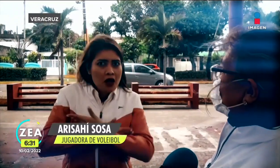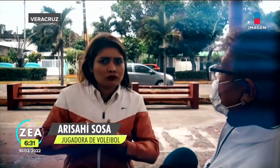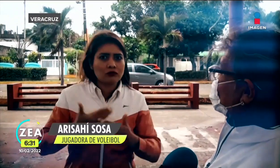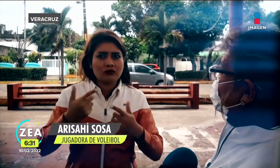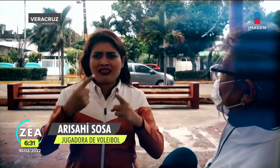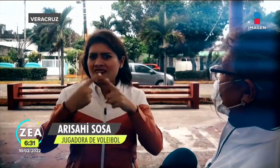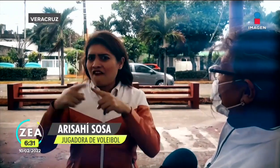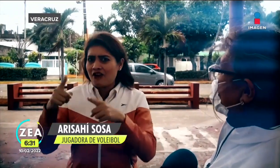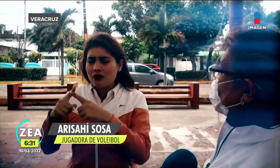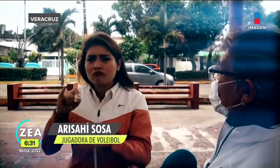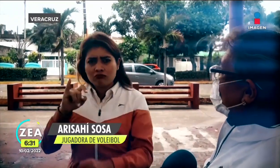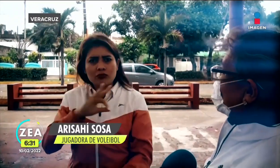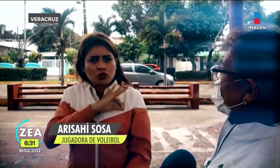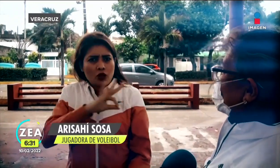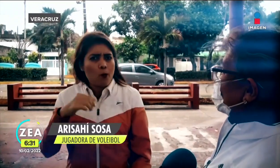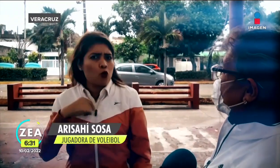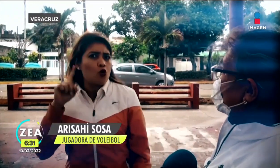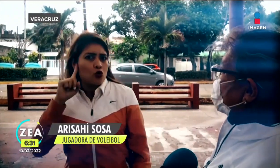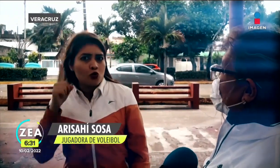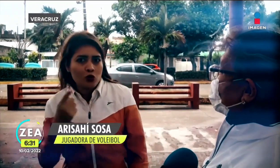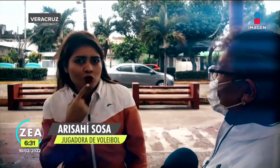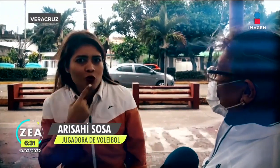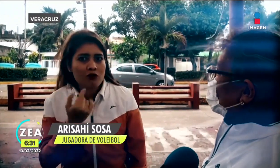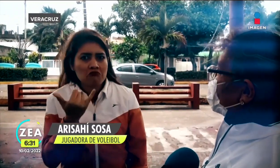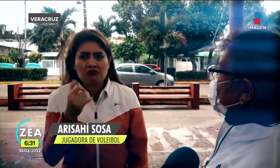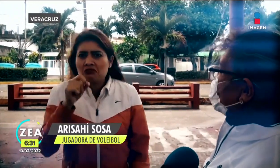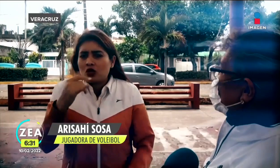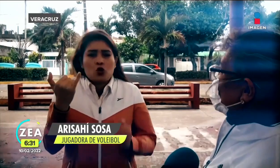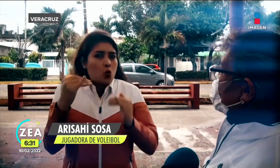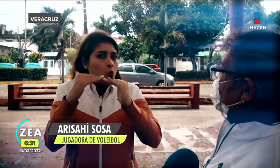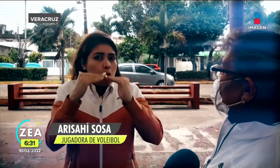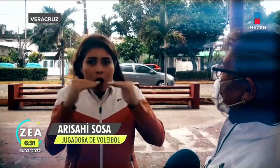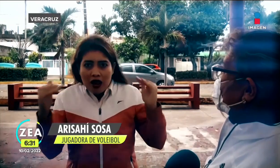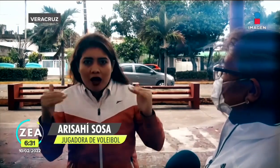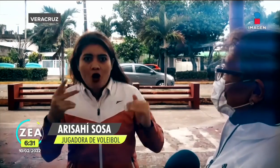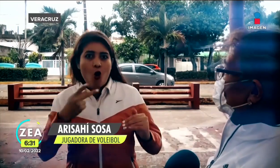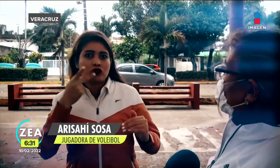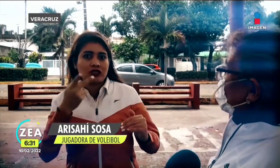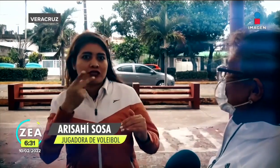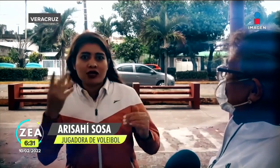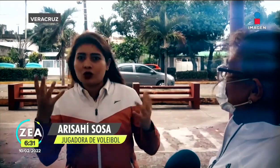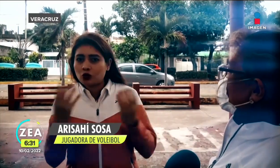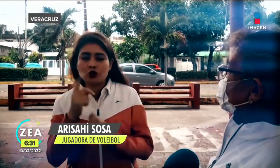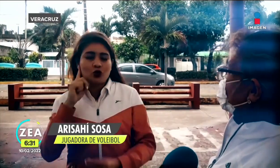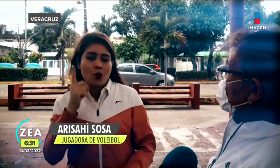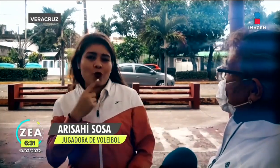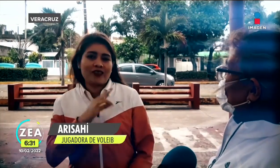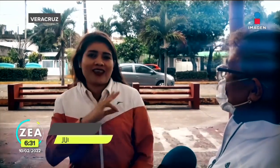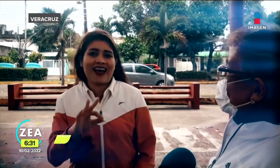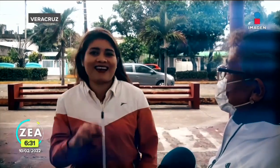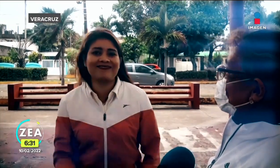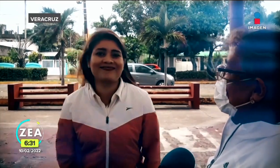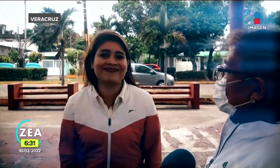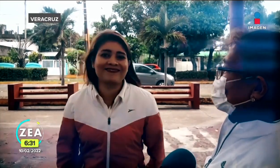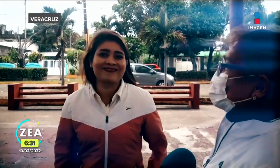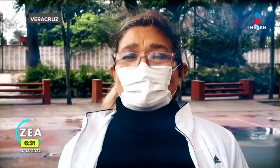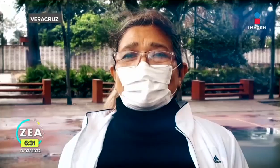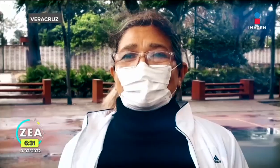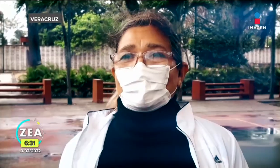eso es importante. Que tú te des cuenta que somos iguales, todos iguales. Un orgullo